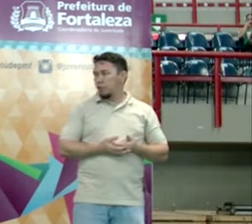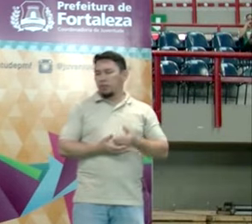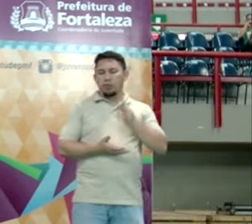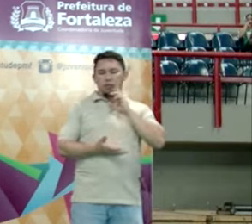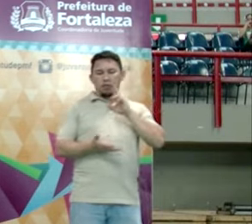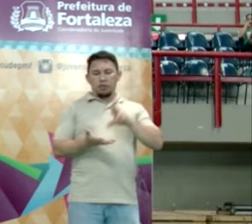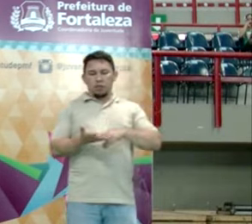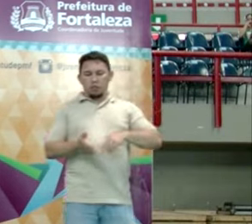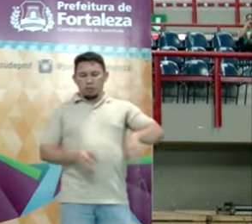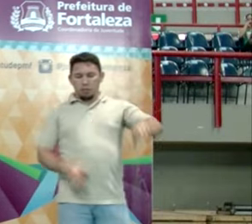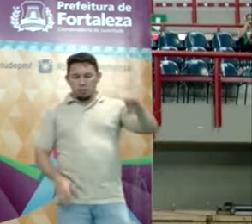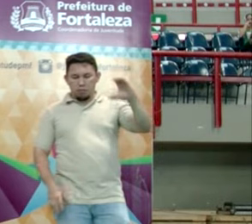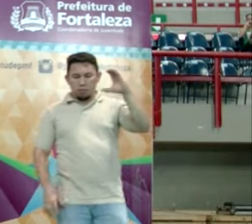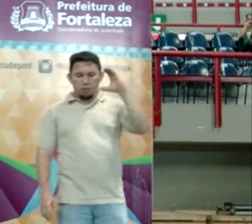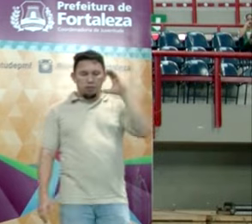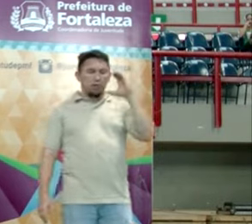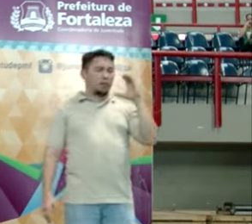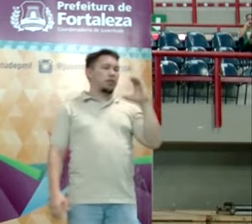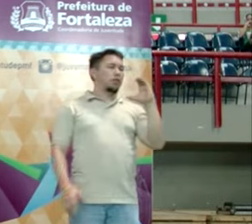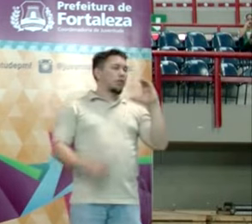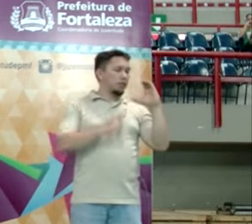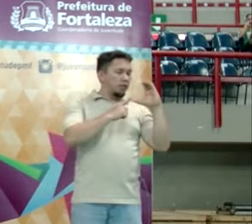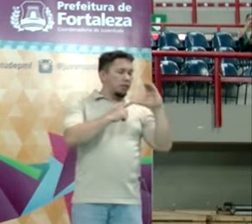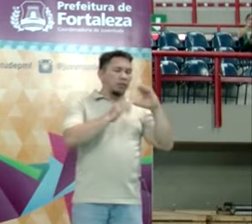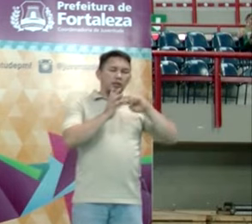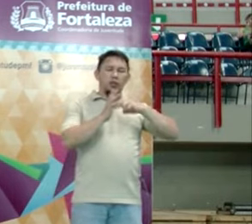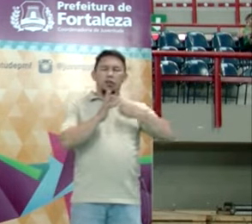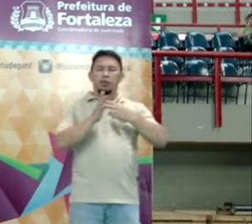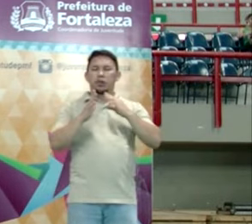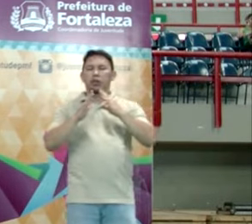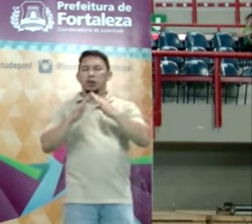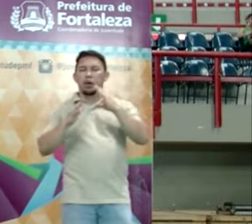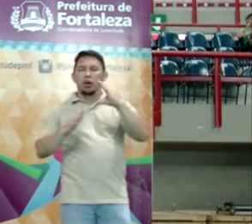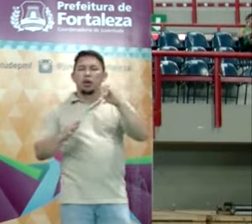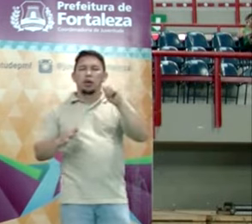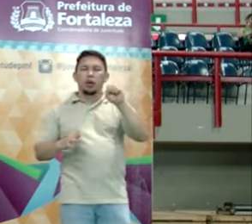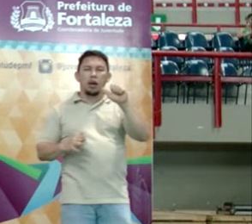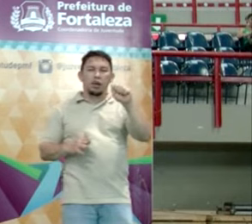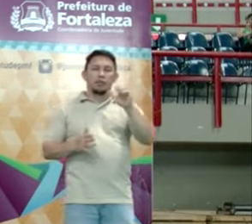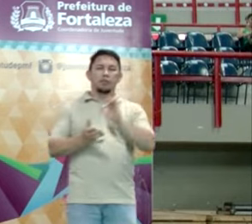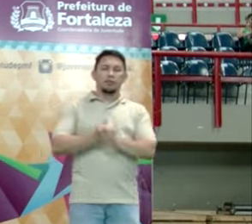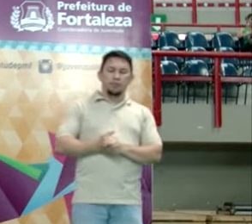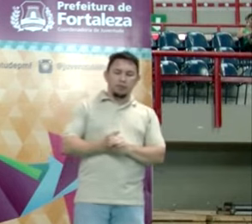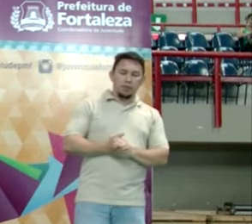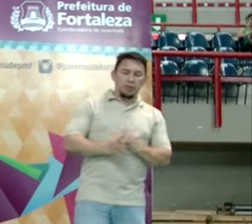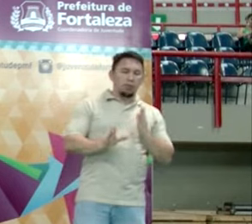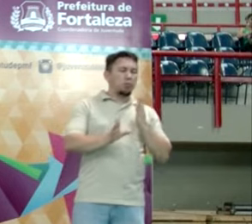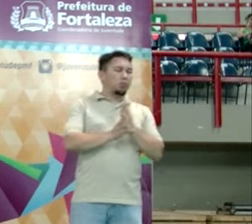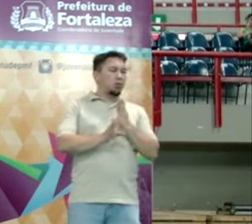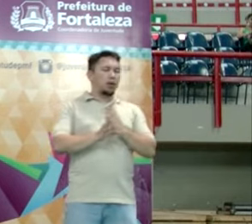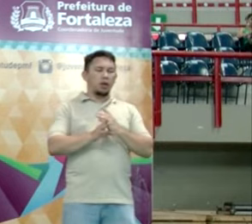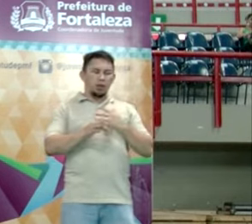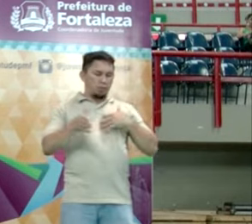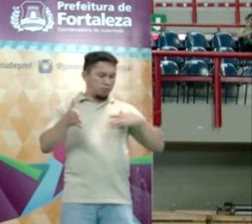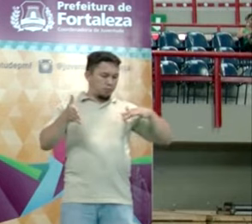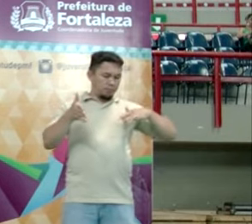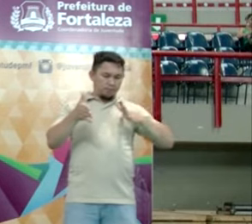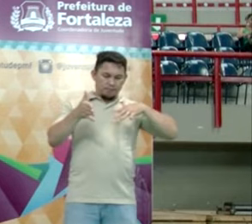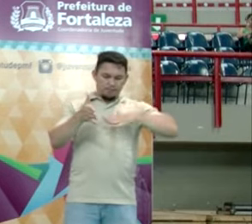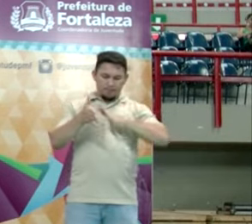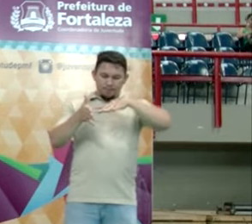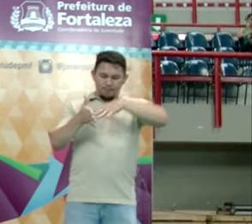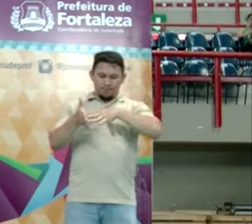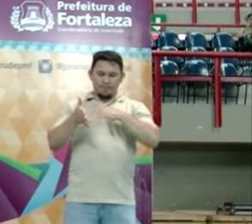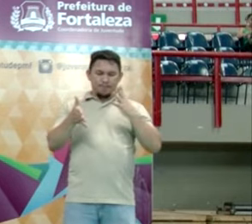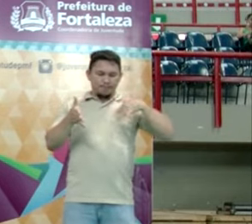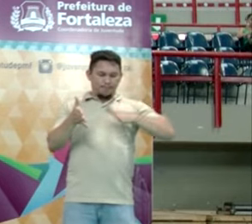Qual? C de casa, refração. Beleza. Que é exatamente quando ela muda de velocidade, sem